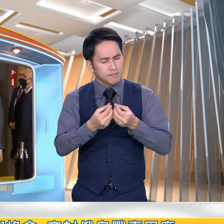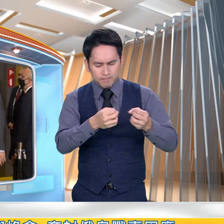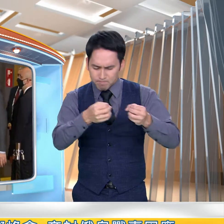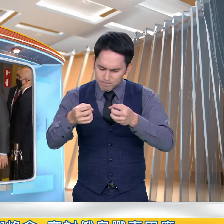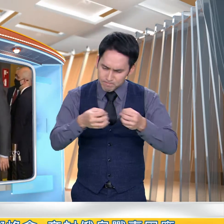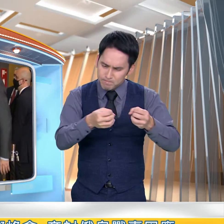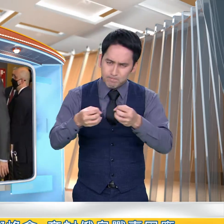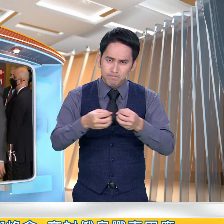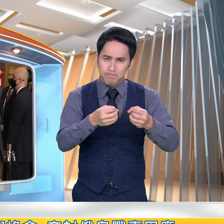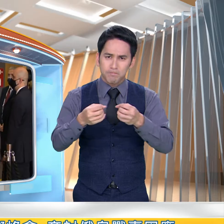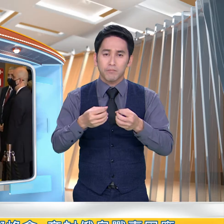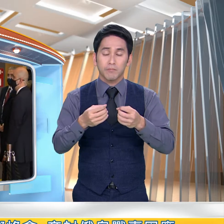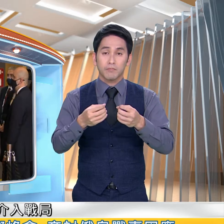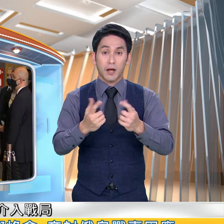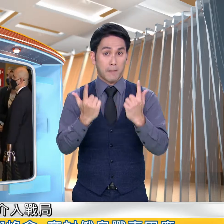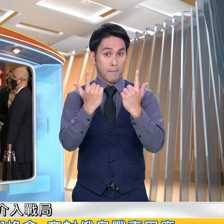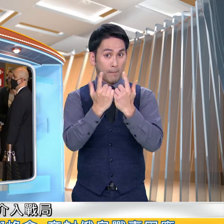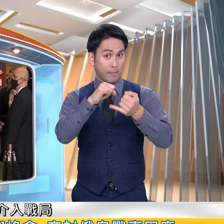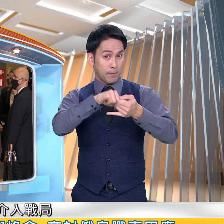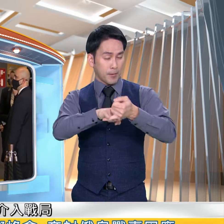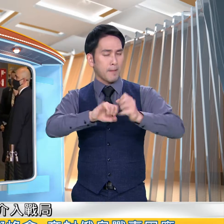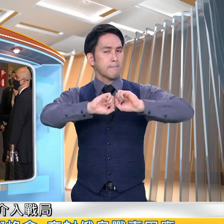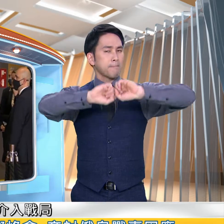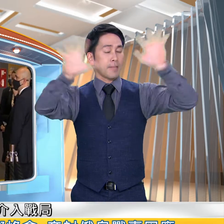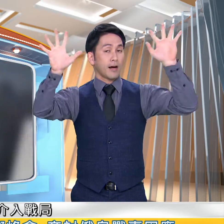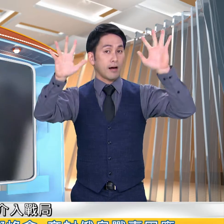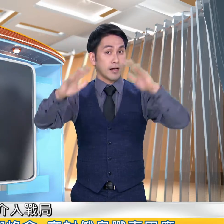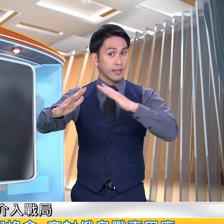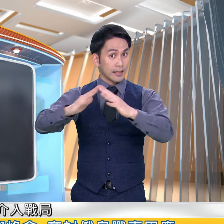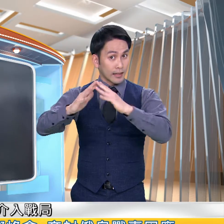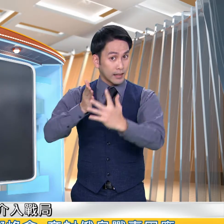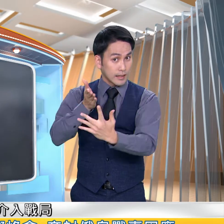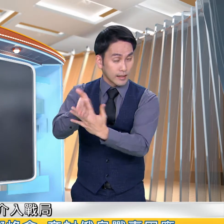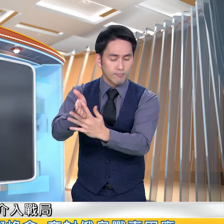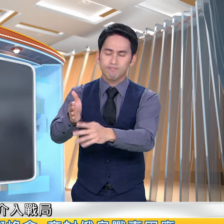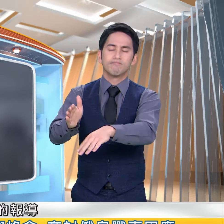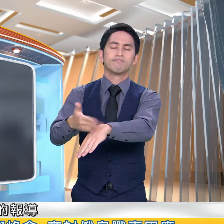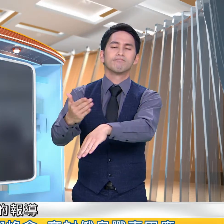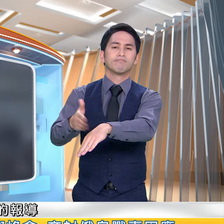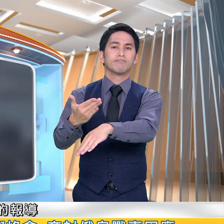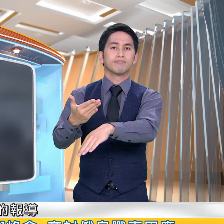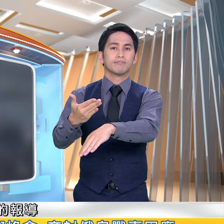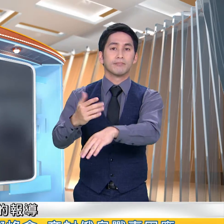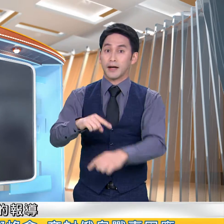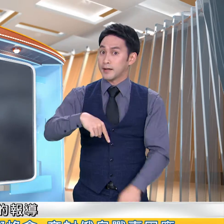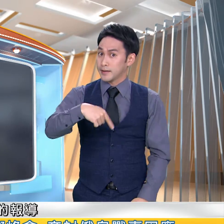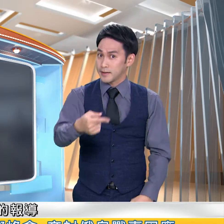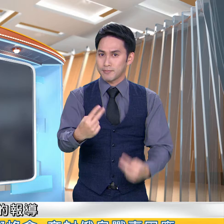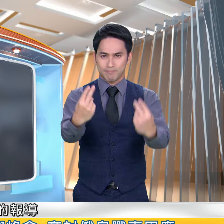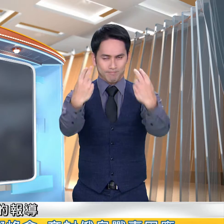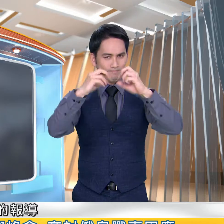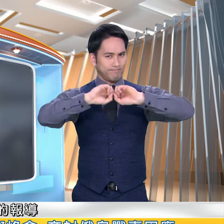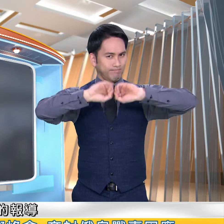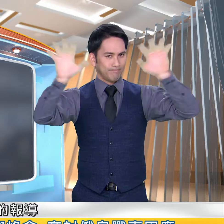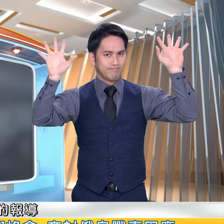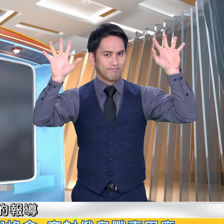施。北约重申不会介入战局，而接着来看我们的报道。